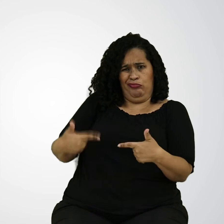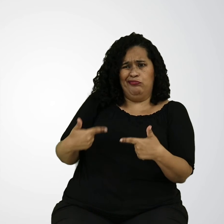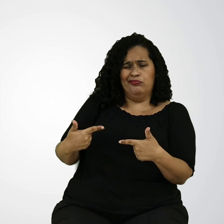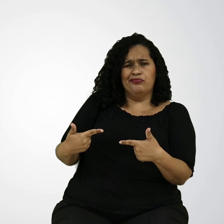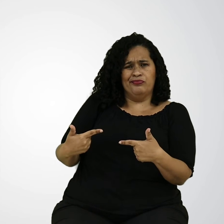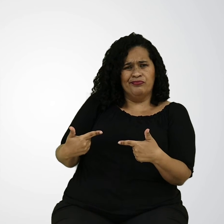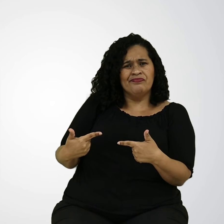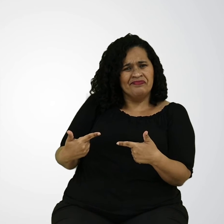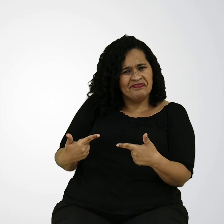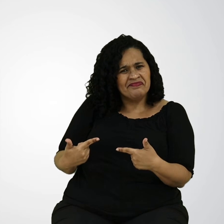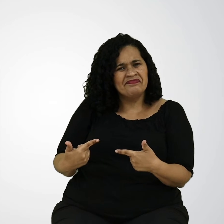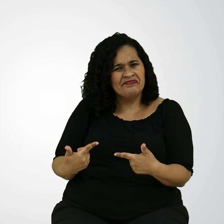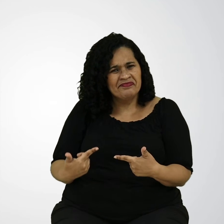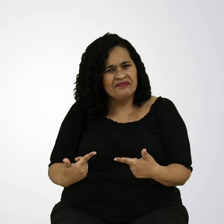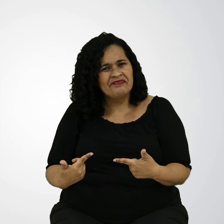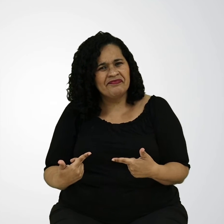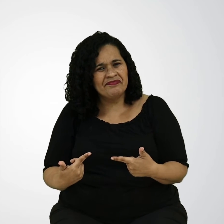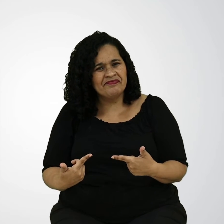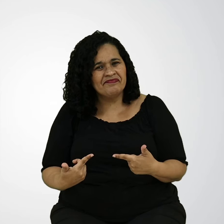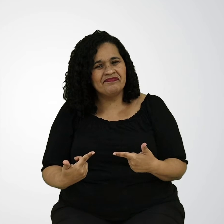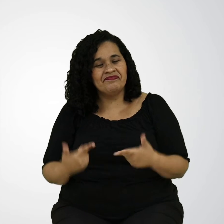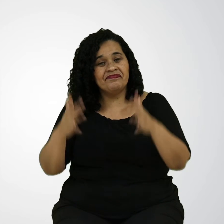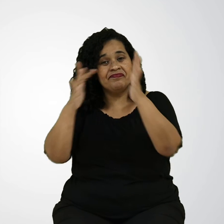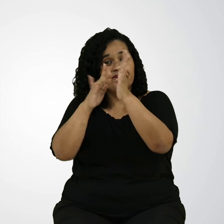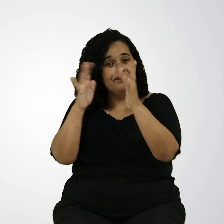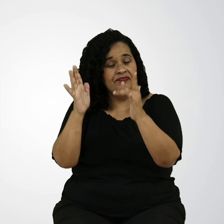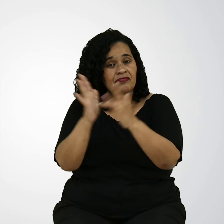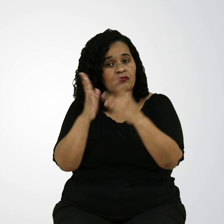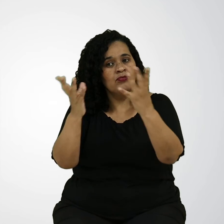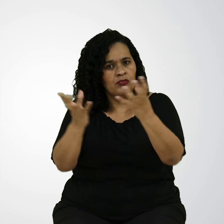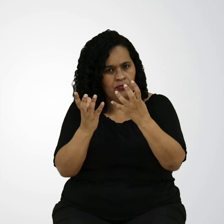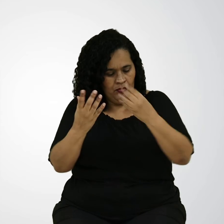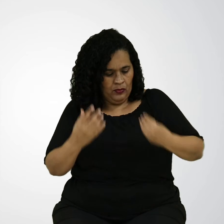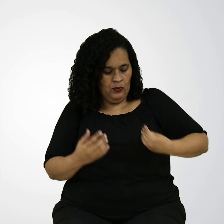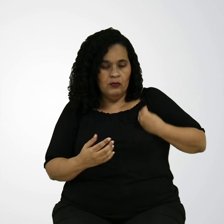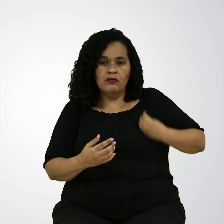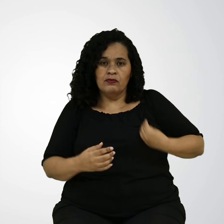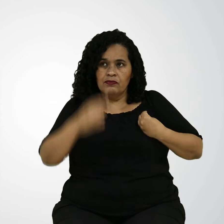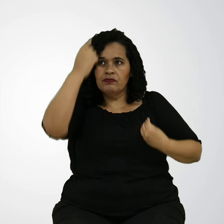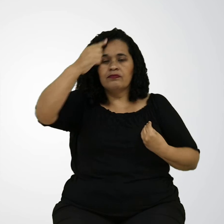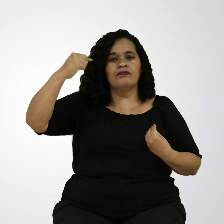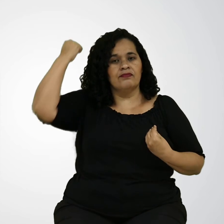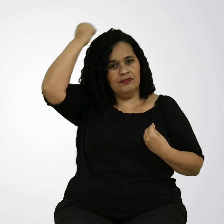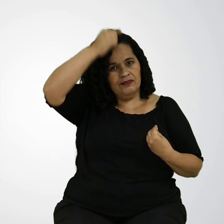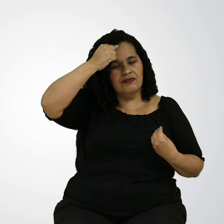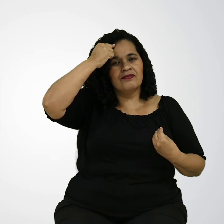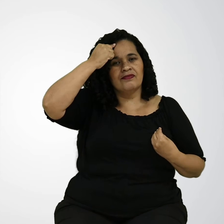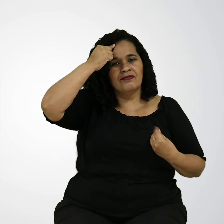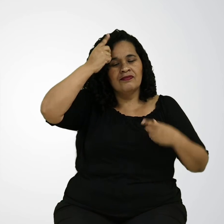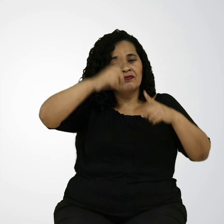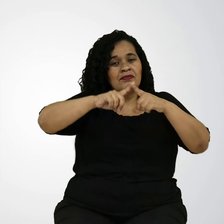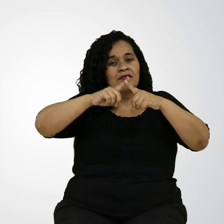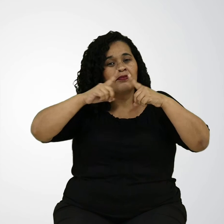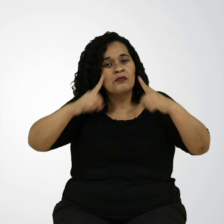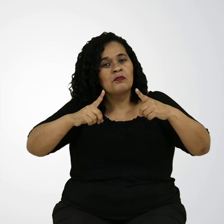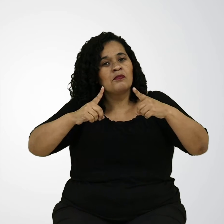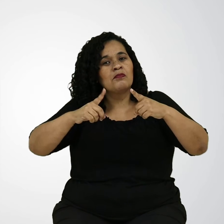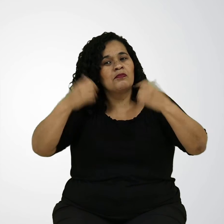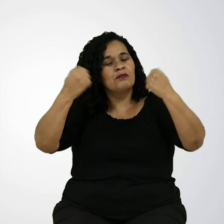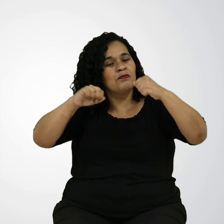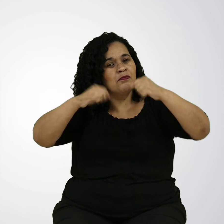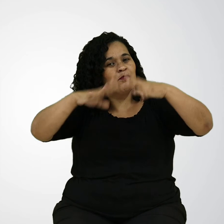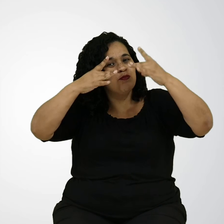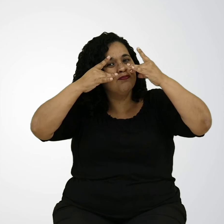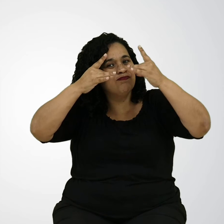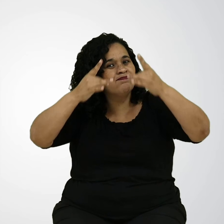Eu vou me tornar uma pessoa chata, é isso aí. Jesus pediu para eu ser santo e eu me tornei esquisito. Eu acabei me tornando esquisito. Aqueles